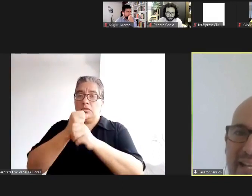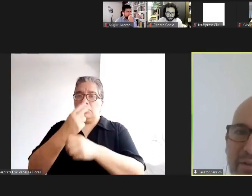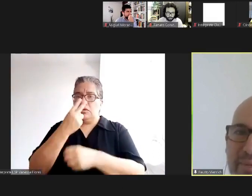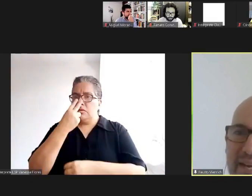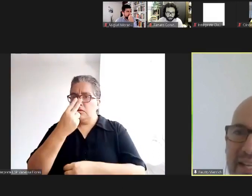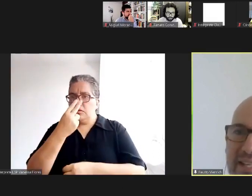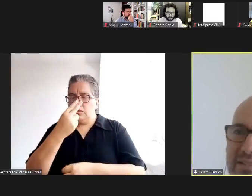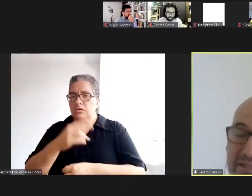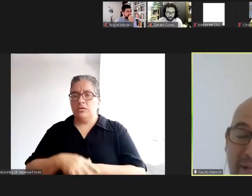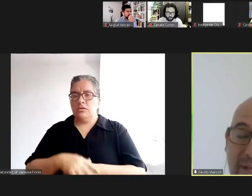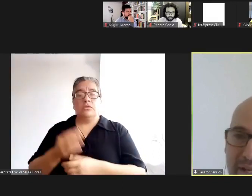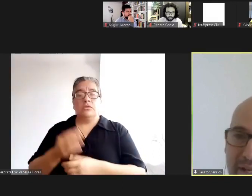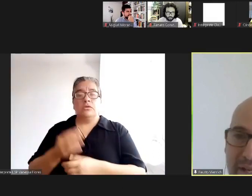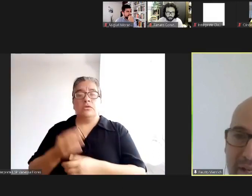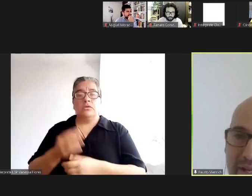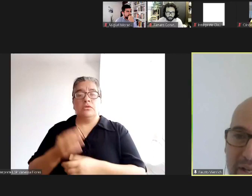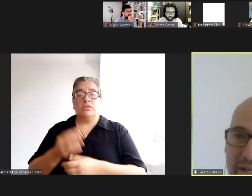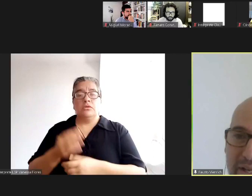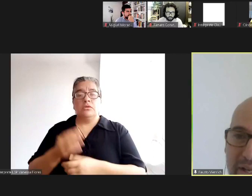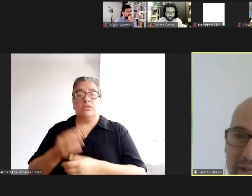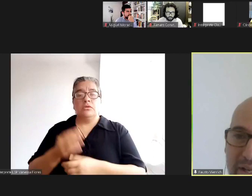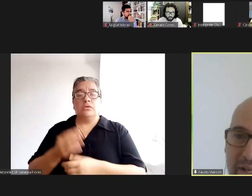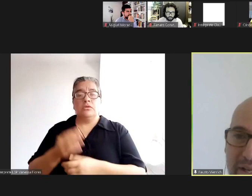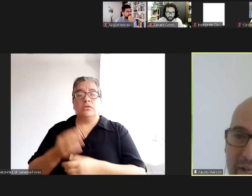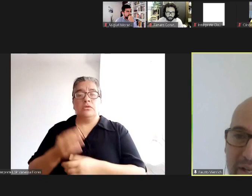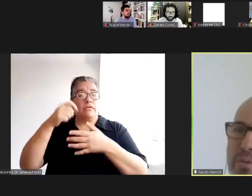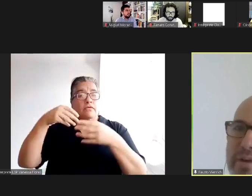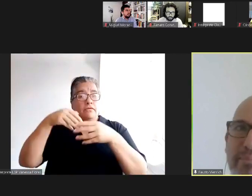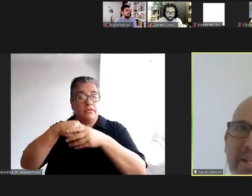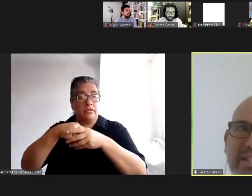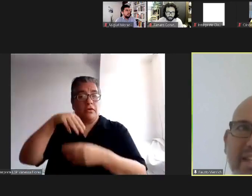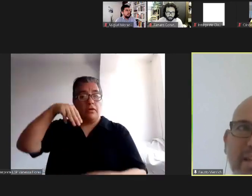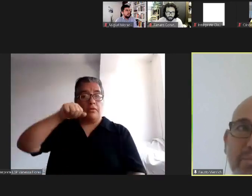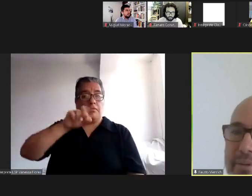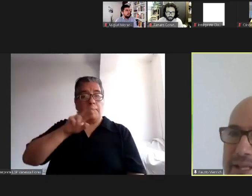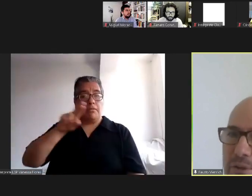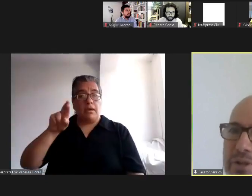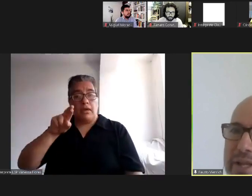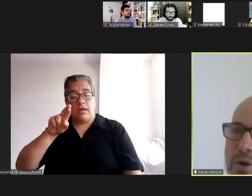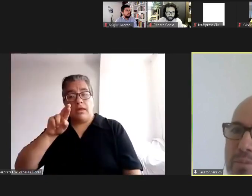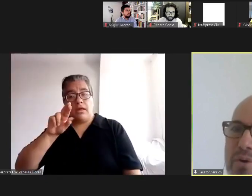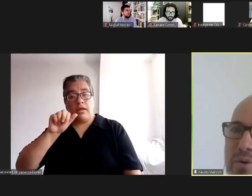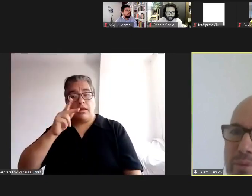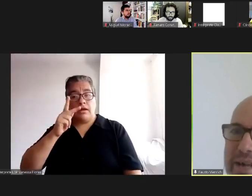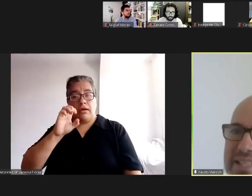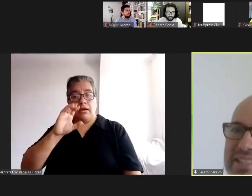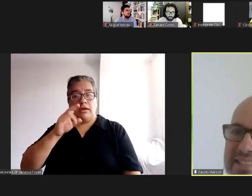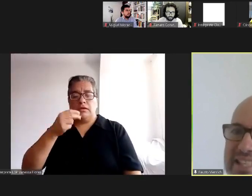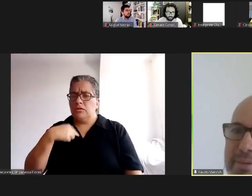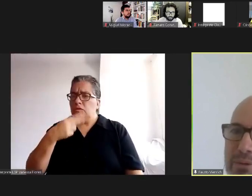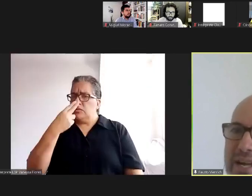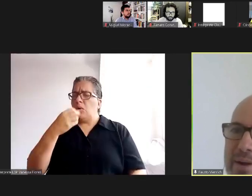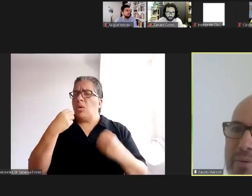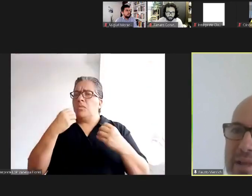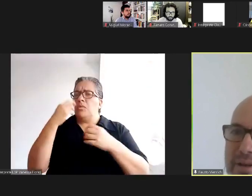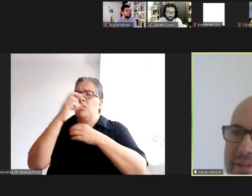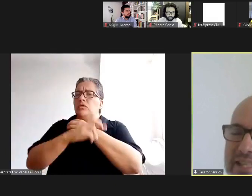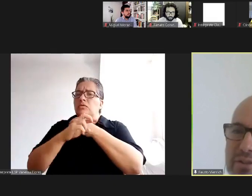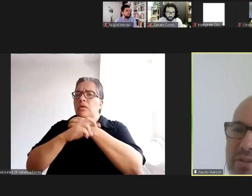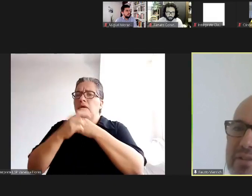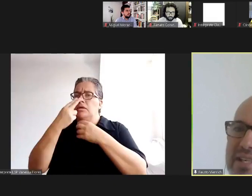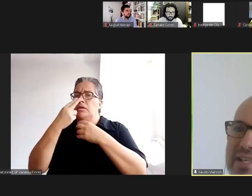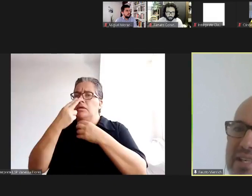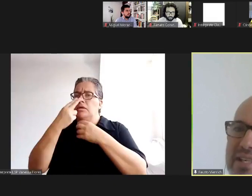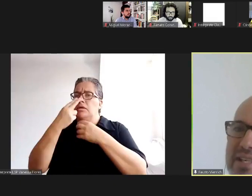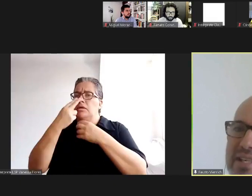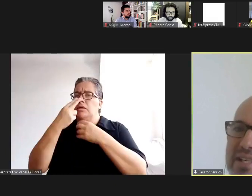el tratado de Marrakech, si mal no recuerdo, establece una especie de observatorio de cómo los países están llevando a cabo la